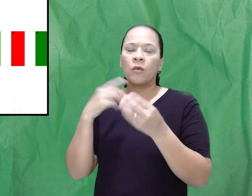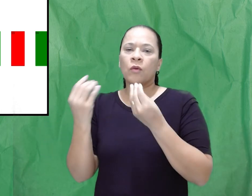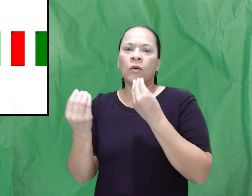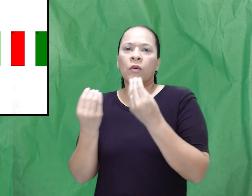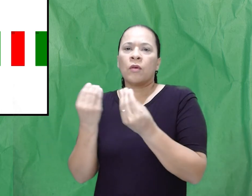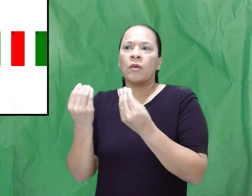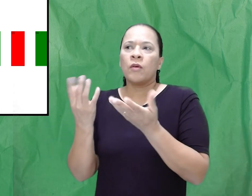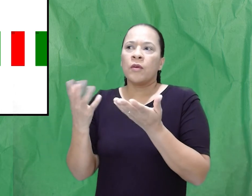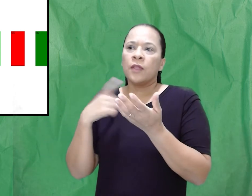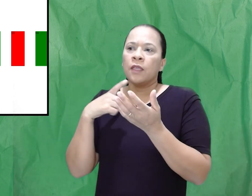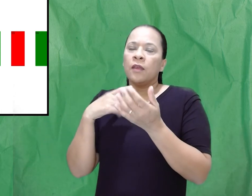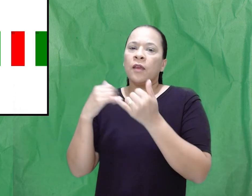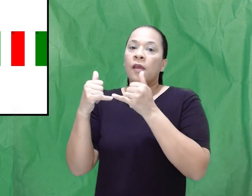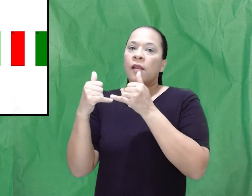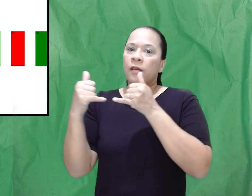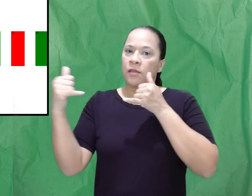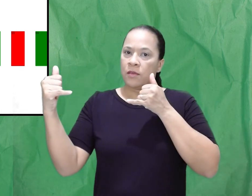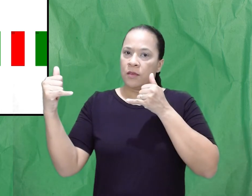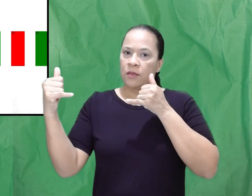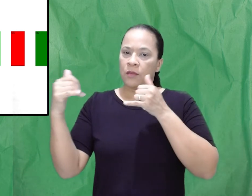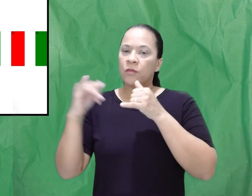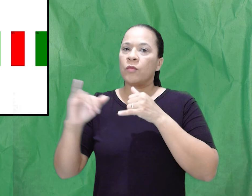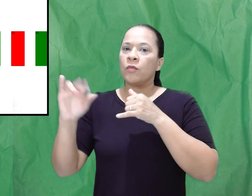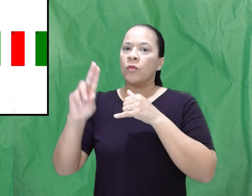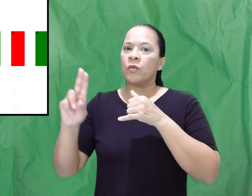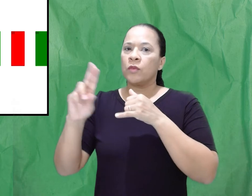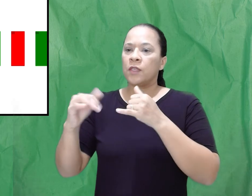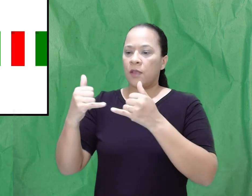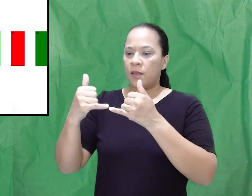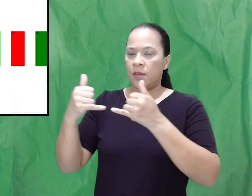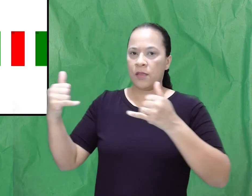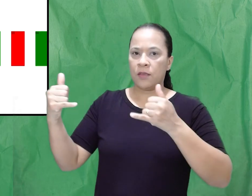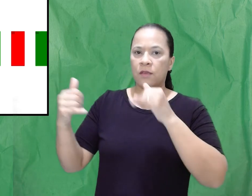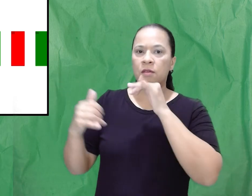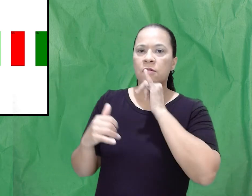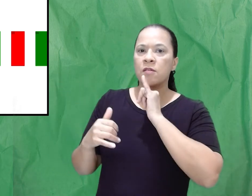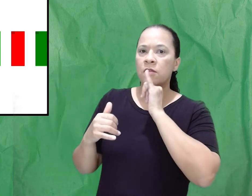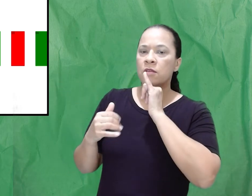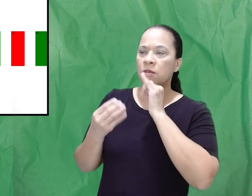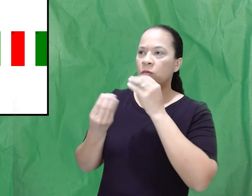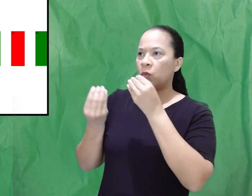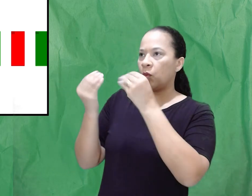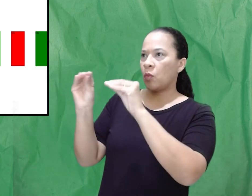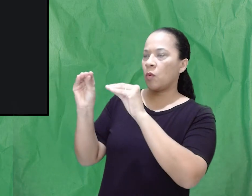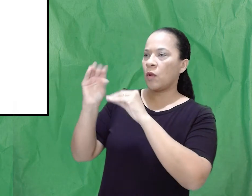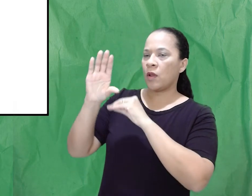elementos vão ser em linhas. Aqui com o comando row. Por exemplo, se eu botar column,